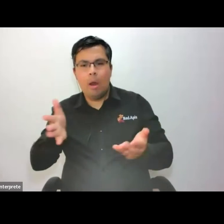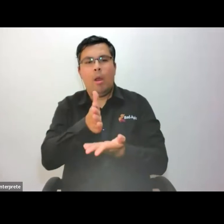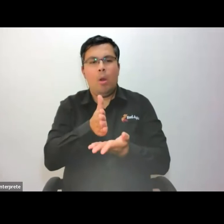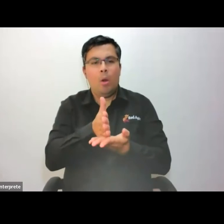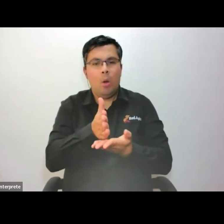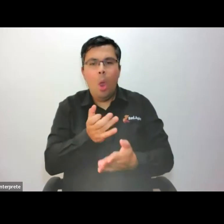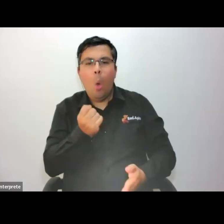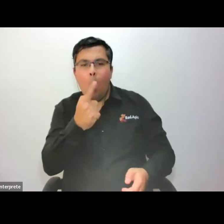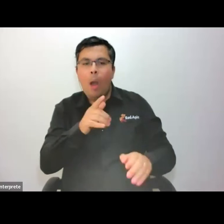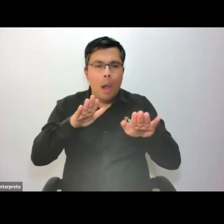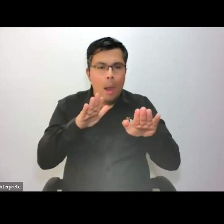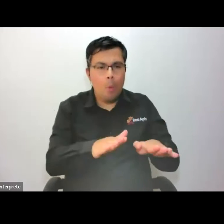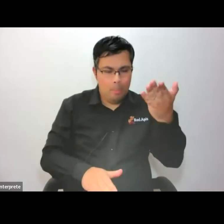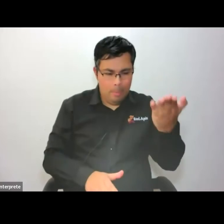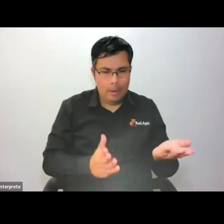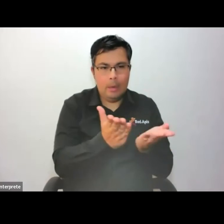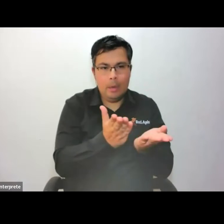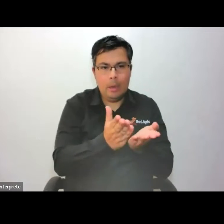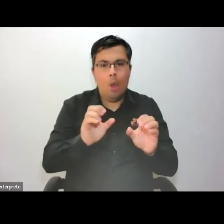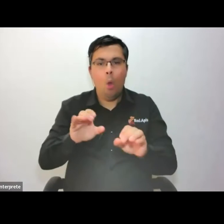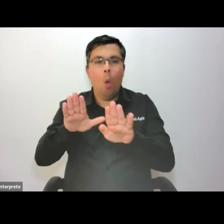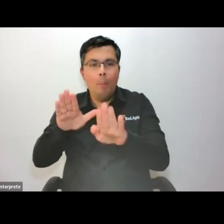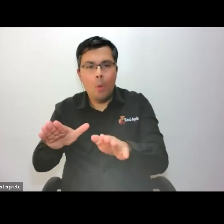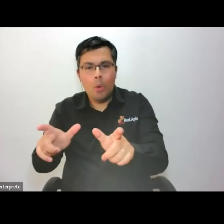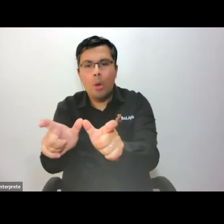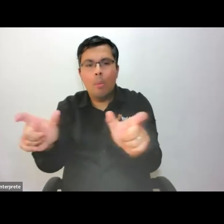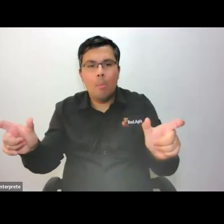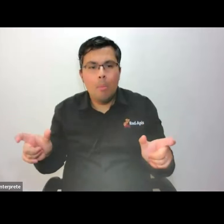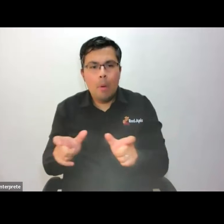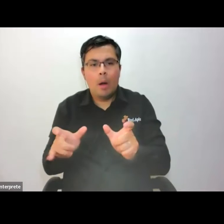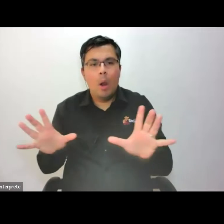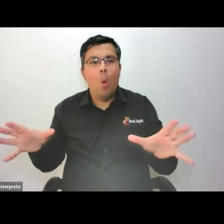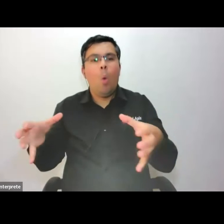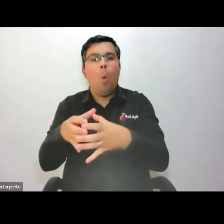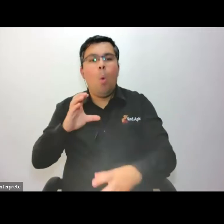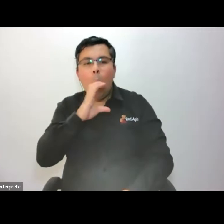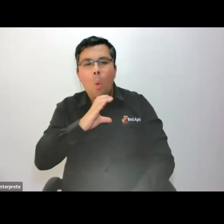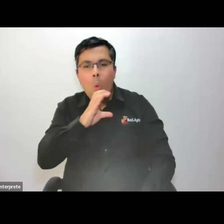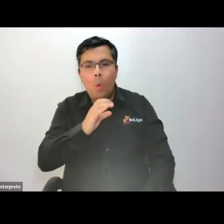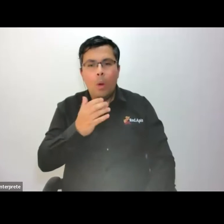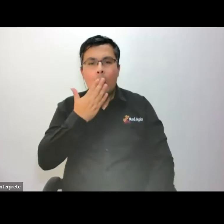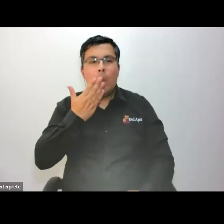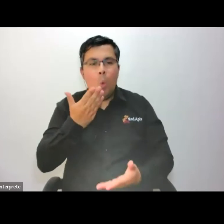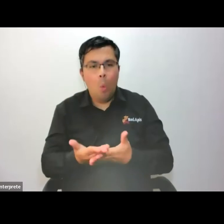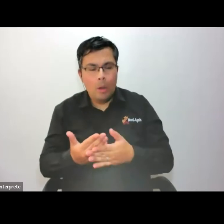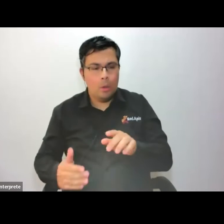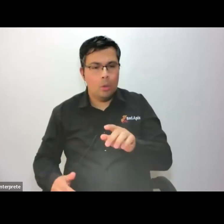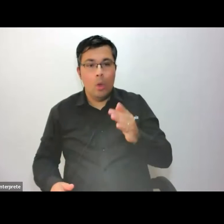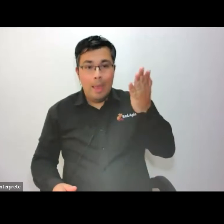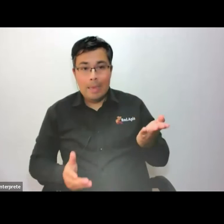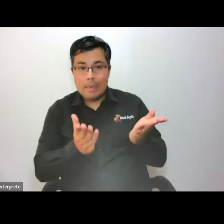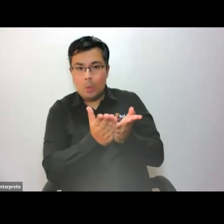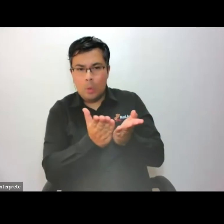curso, y cuando ese estudiante A no requiere ese apoyo, pueda dárselo al estudiante B. Lo que la normativa